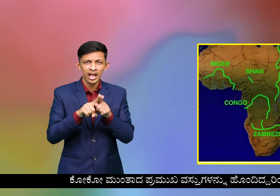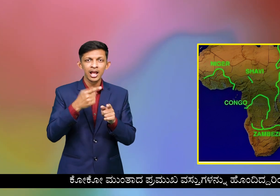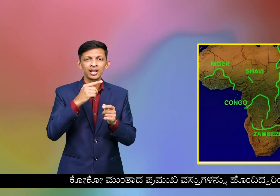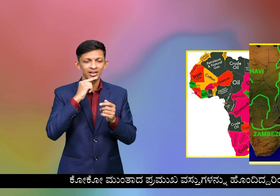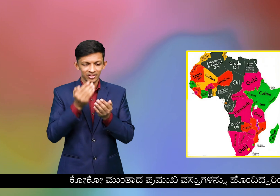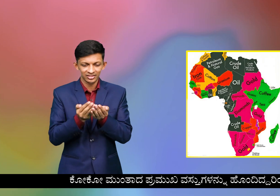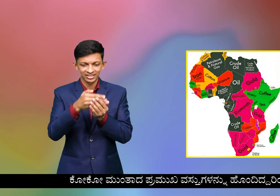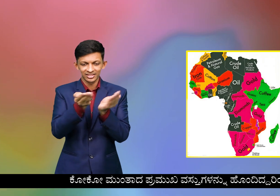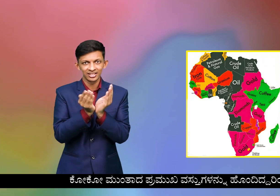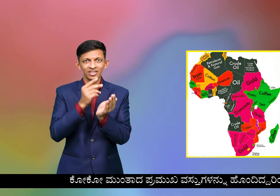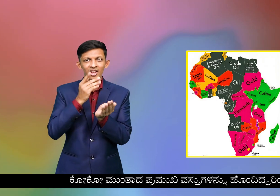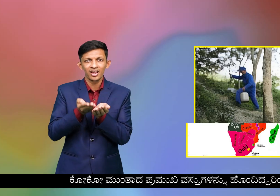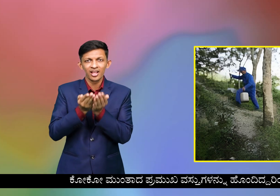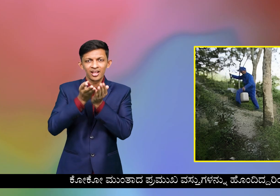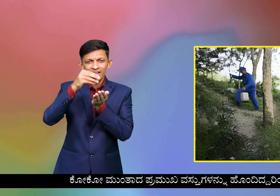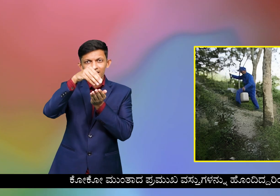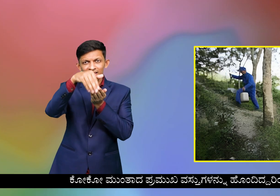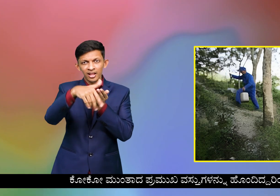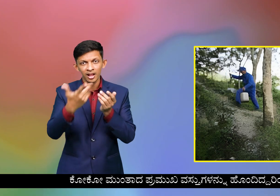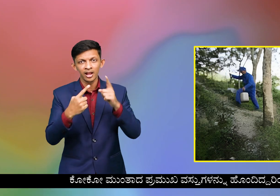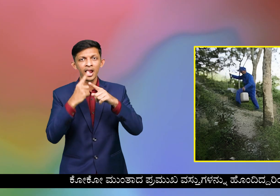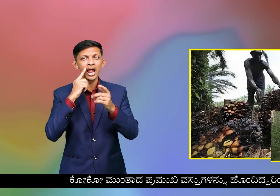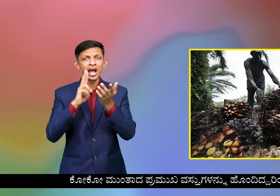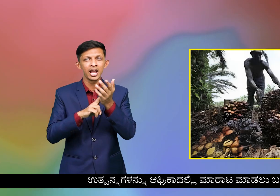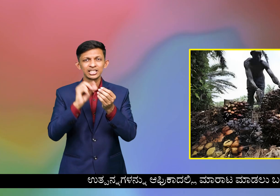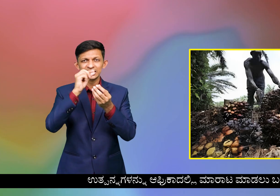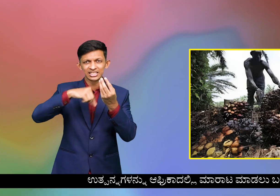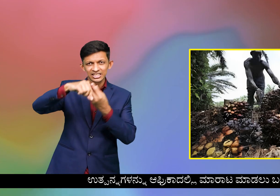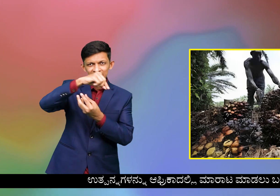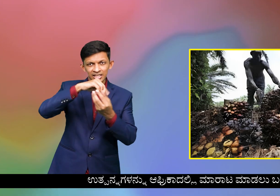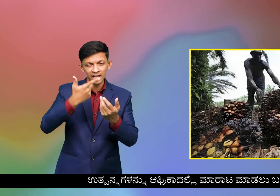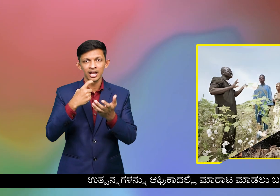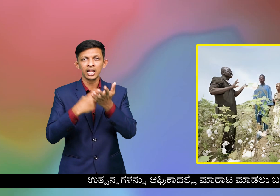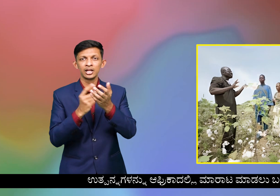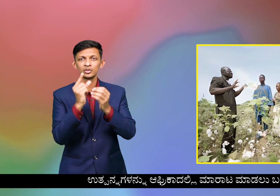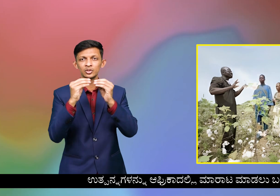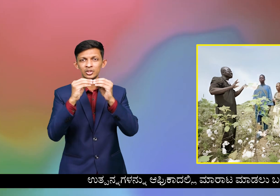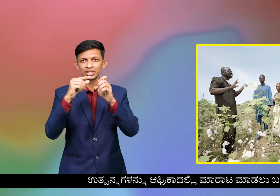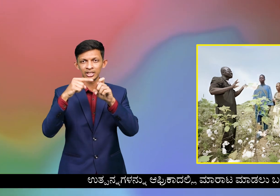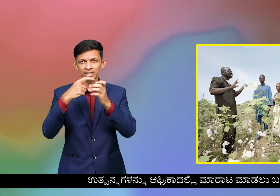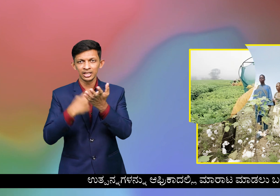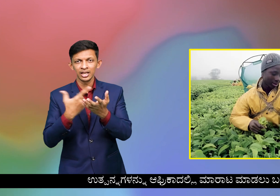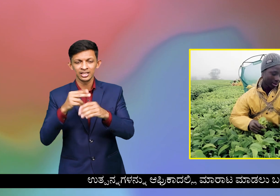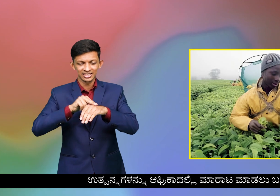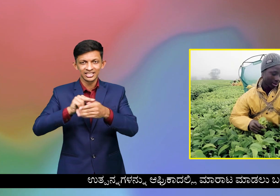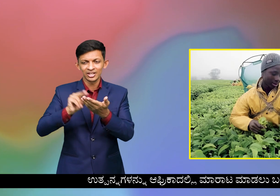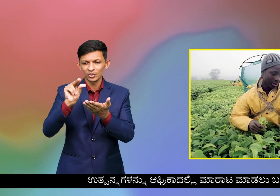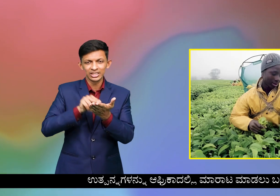ಪ್ರಮುಖ ವಸ್ತುಗಳನ್ನು ಹೊಂದಿದ್ದರಿಂದ ಅವರು ತಮ್ಮ ಉತ್ಪನ್ನಗಳನ್ನು ಆಫ್ರಿಕಾದಲ್ಲಿ ಮಾರಾಟ ಮಾಡಲು ಬಯಸಿದ್ದರು.